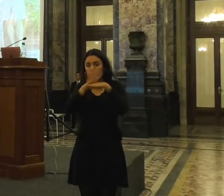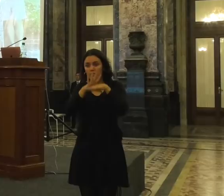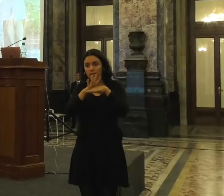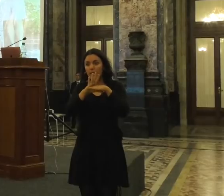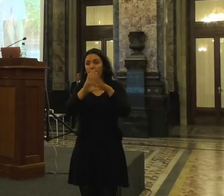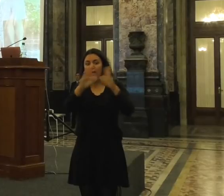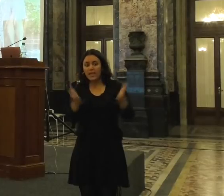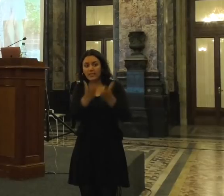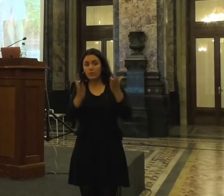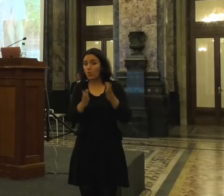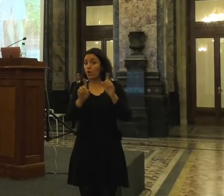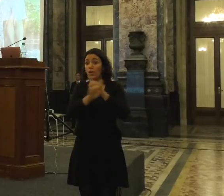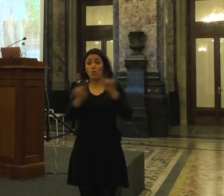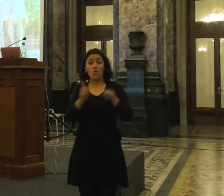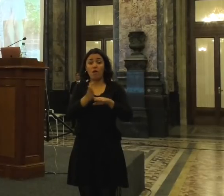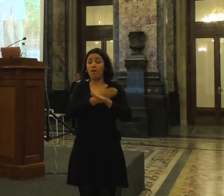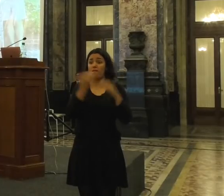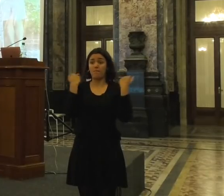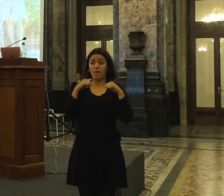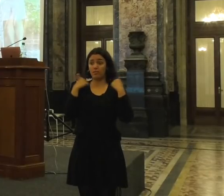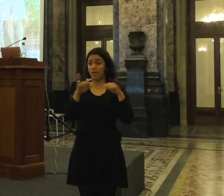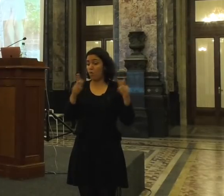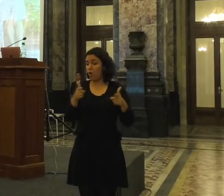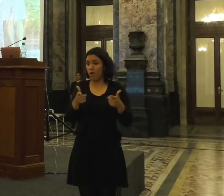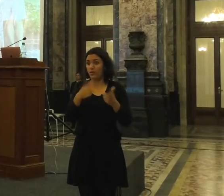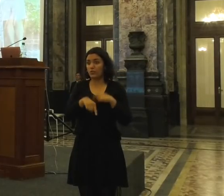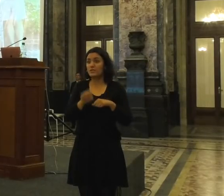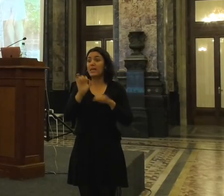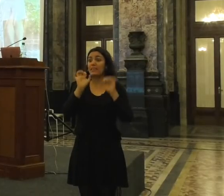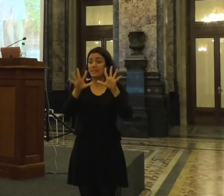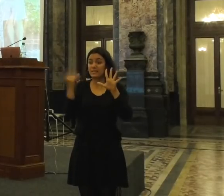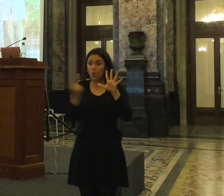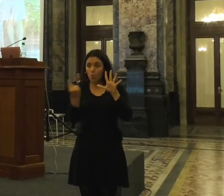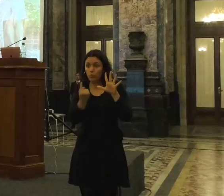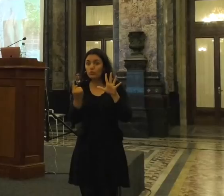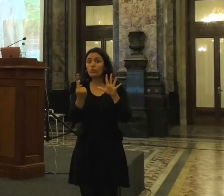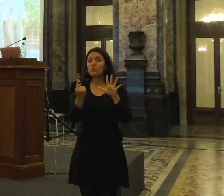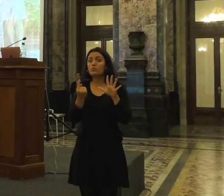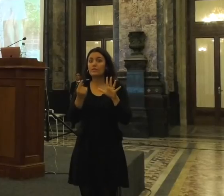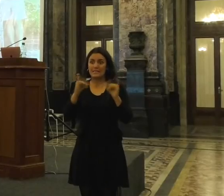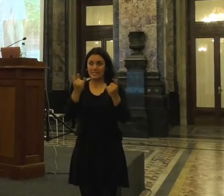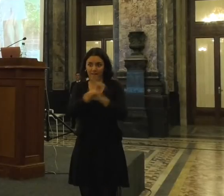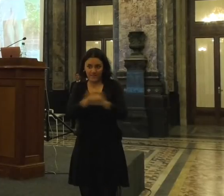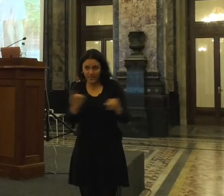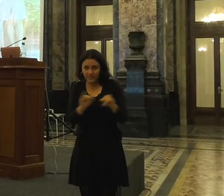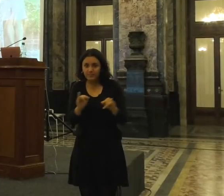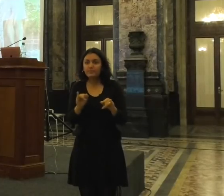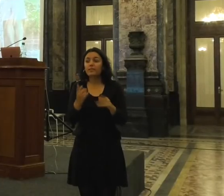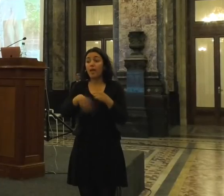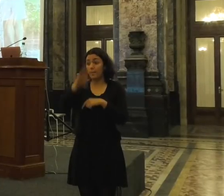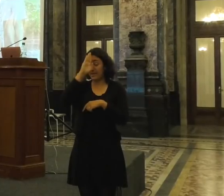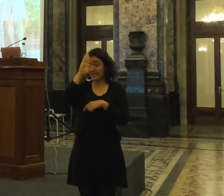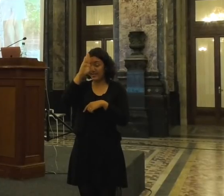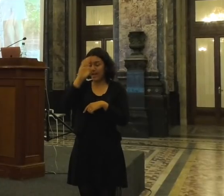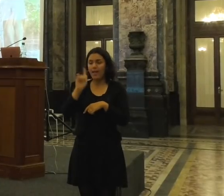en cuanto a actividad neuronal. Y en 10 segundos acabo, Ale. Lo que pasa con el aprendizaje es precioso. Cuando